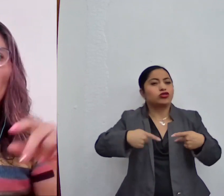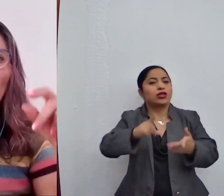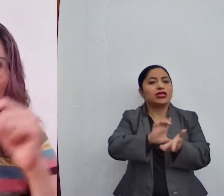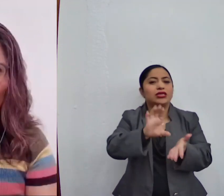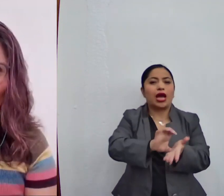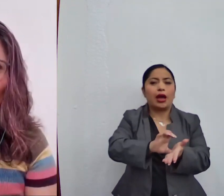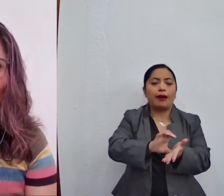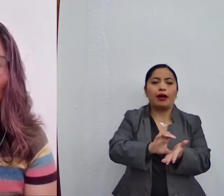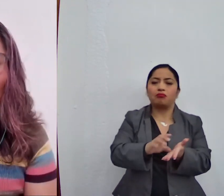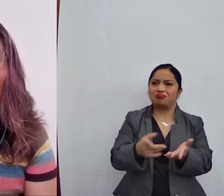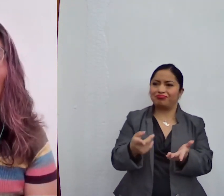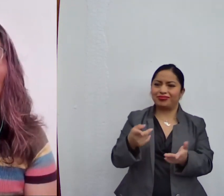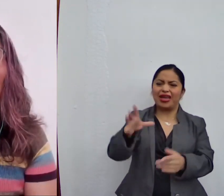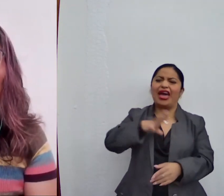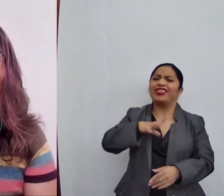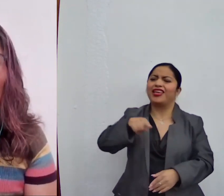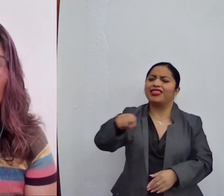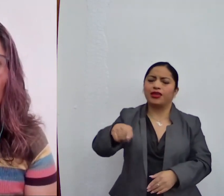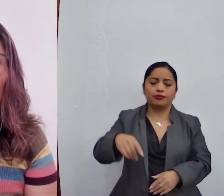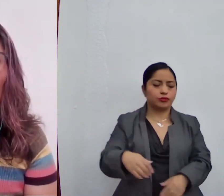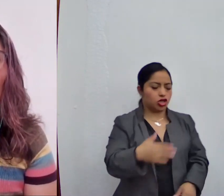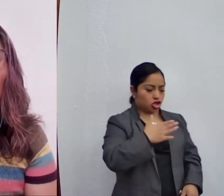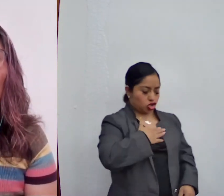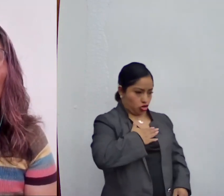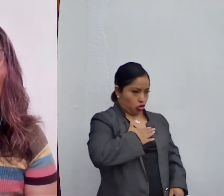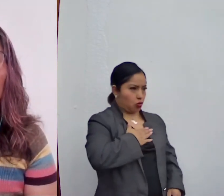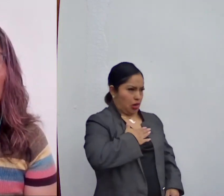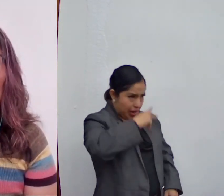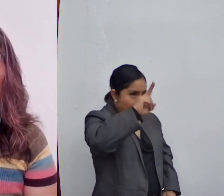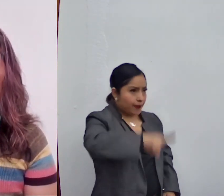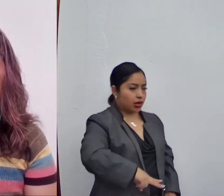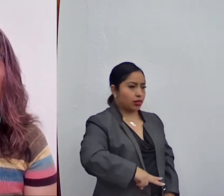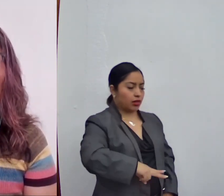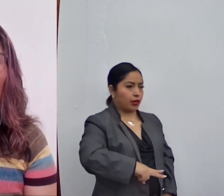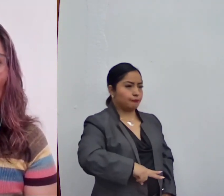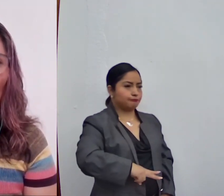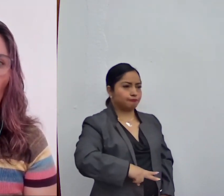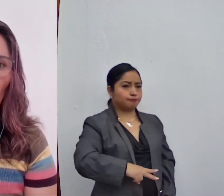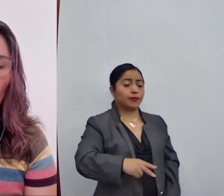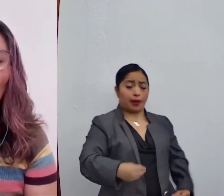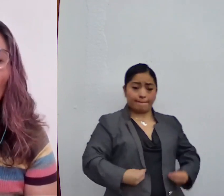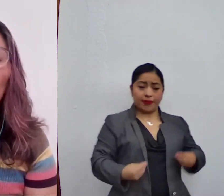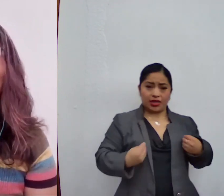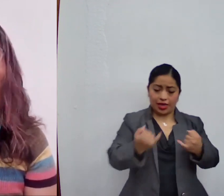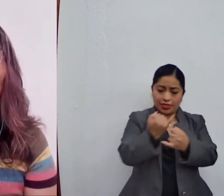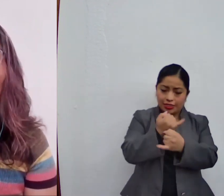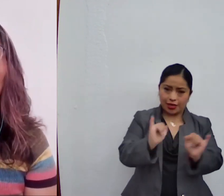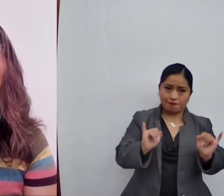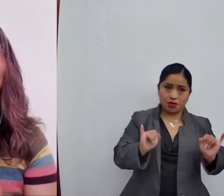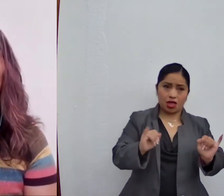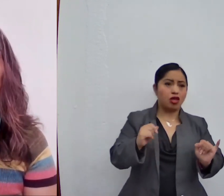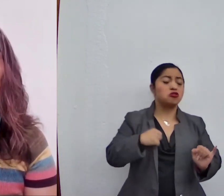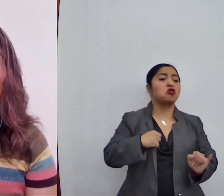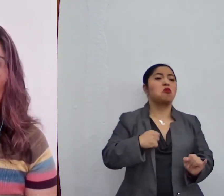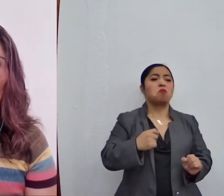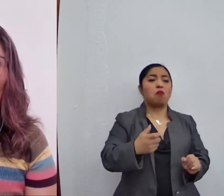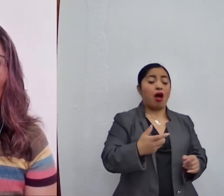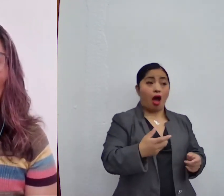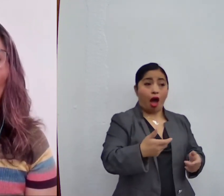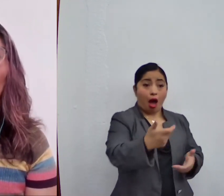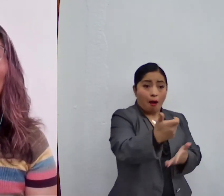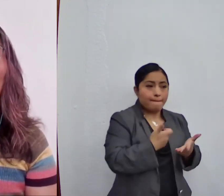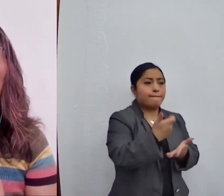de por medio, no? Y yo les puedo decir que la organización Vida Independiente Coacalco no cobra ni un